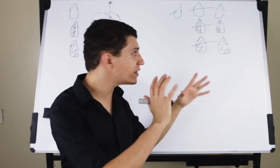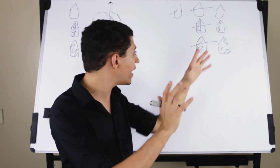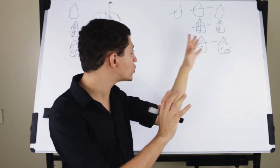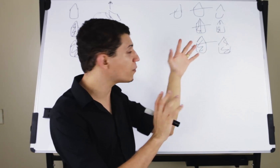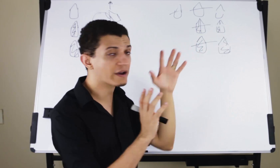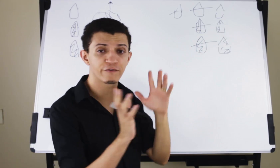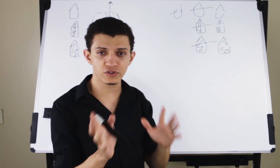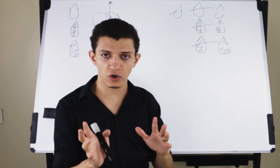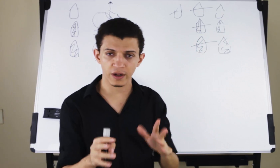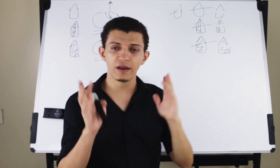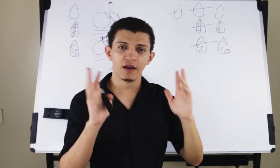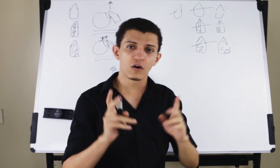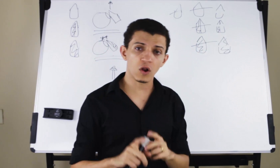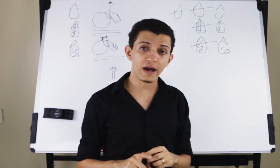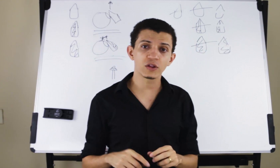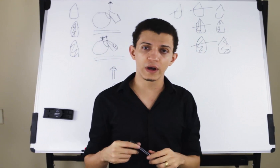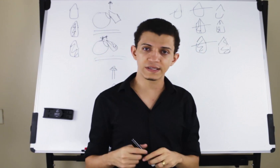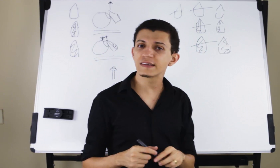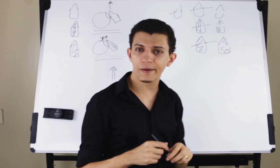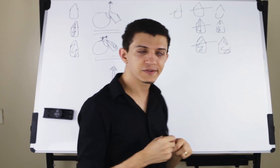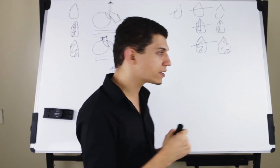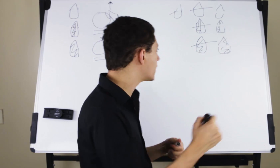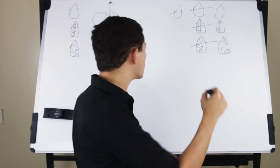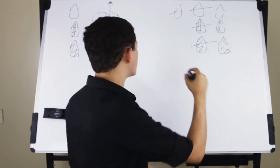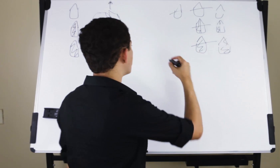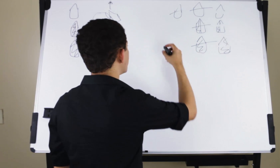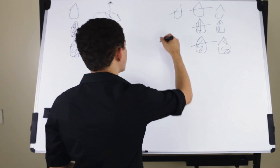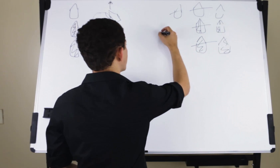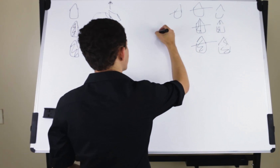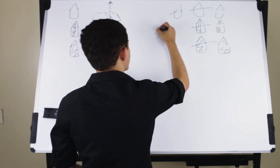ideia de como é que funciona colocar 2 exemplos aqui.